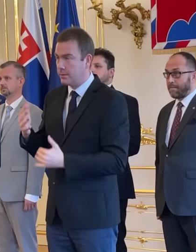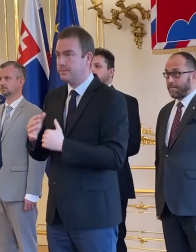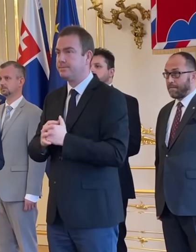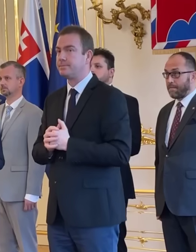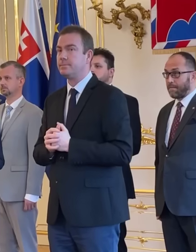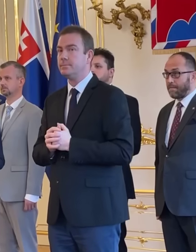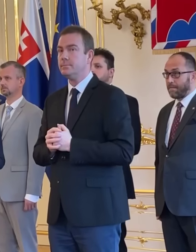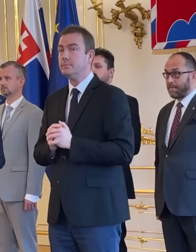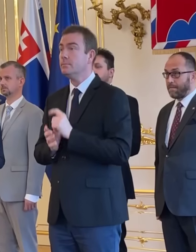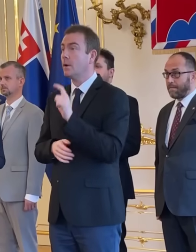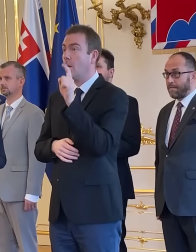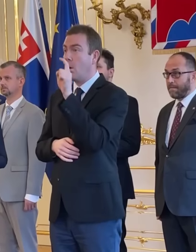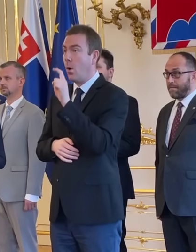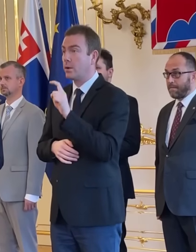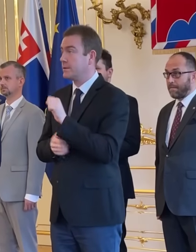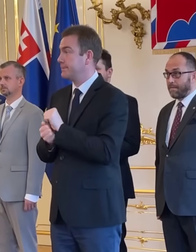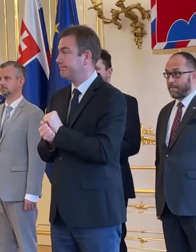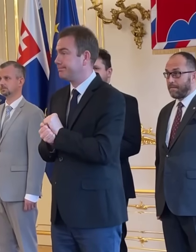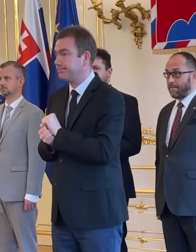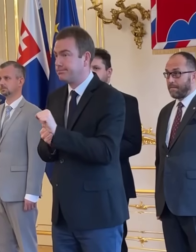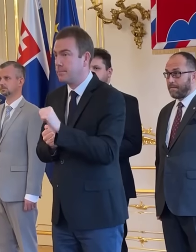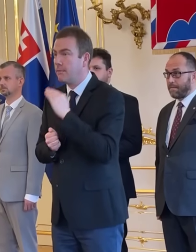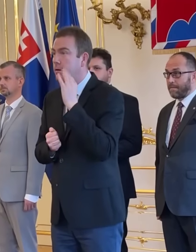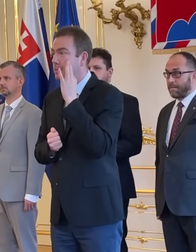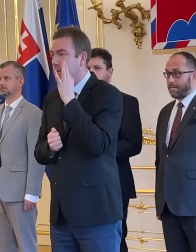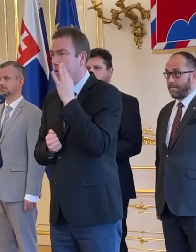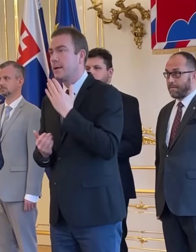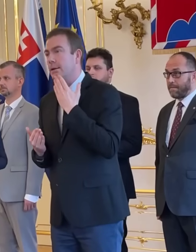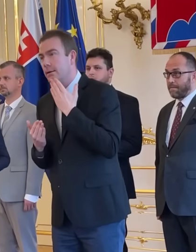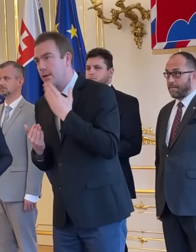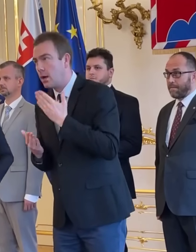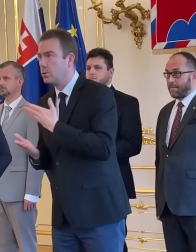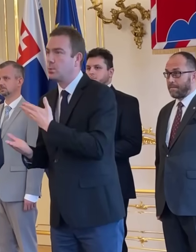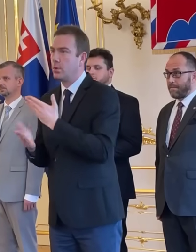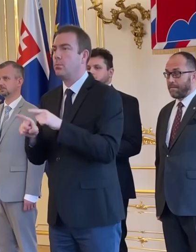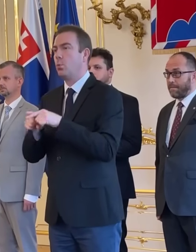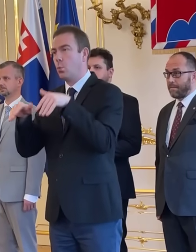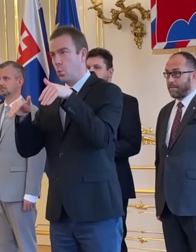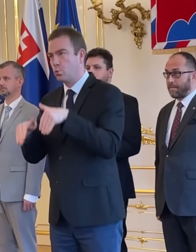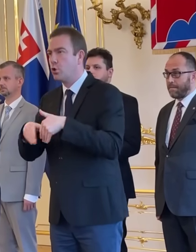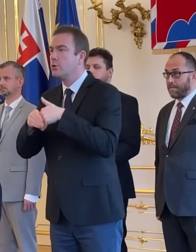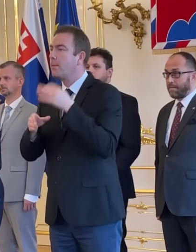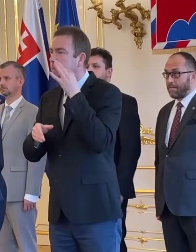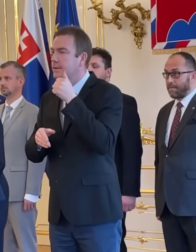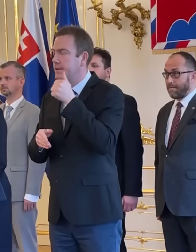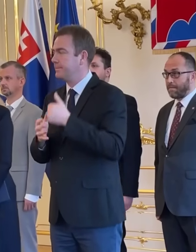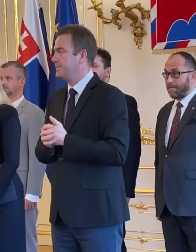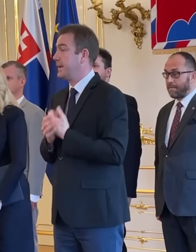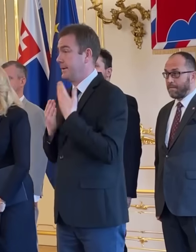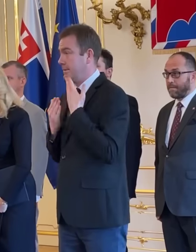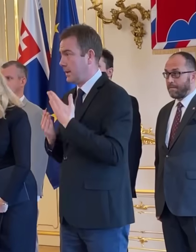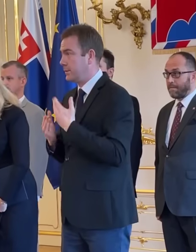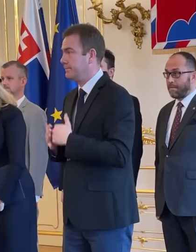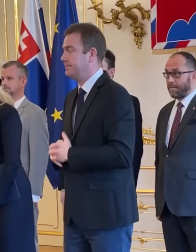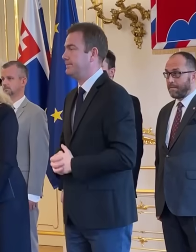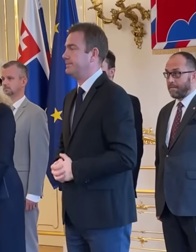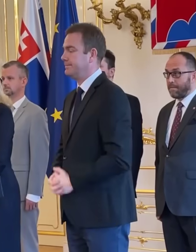Ak už nemáme záujem o ďalšie otázky, veľmi pekne vám ďakujeme za váš záujem aj účasť a želáme ešte pekný deň. Ďakujem pekne.